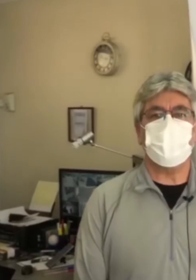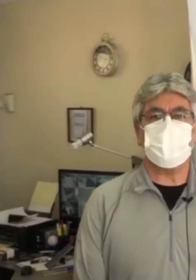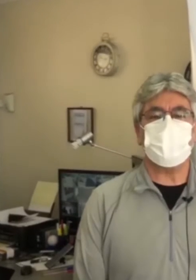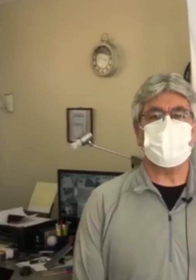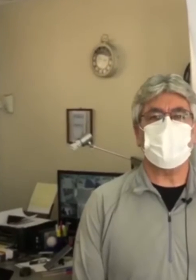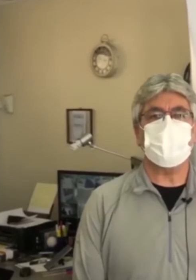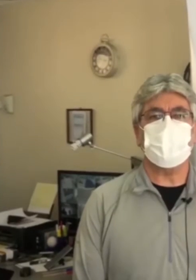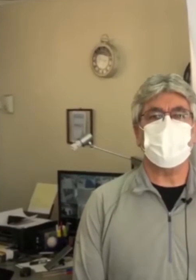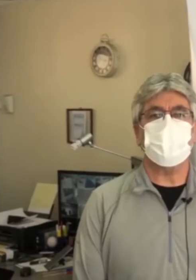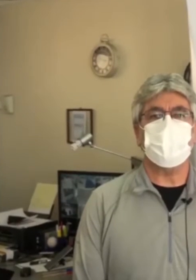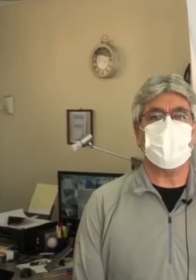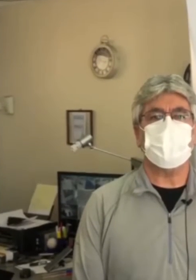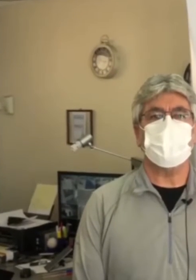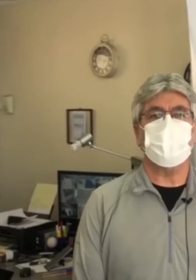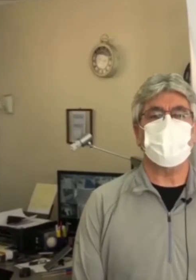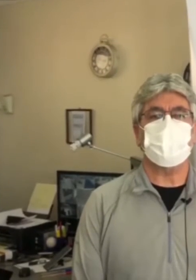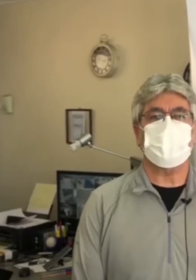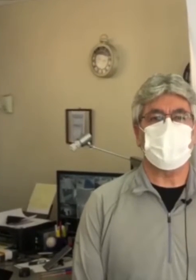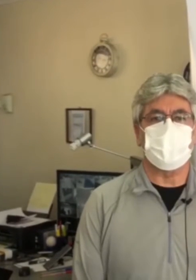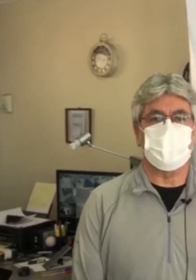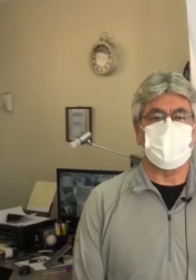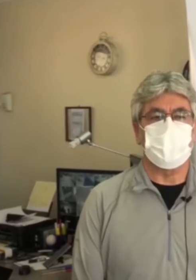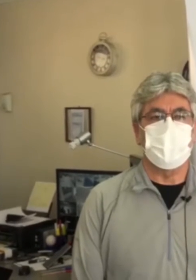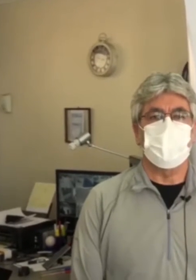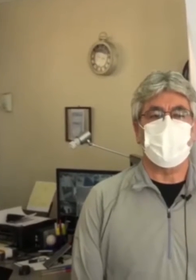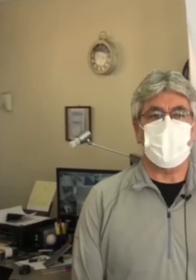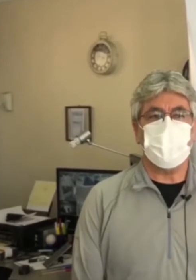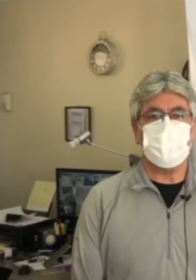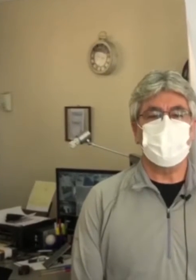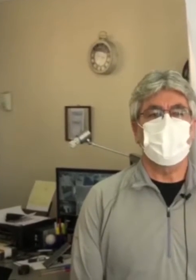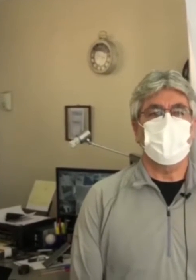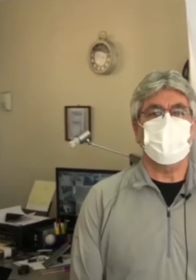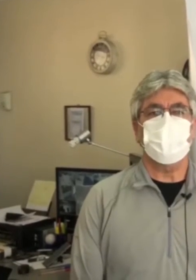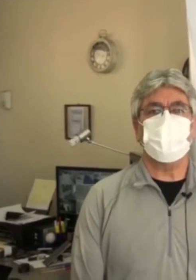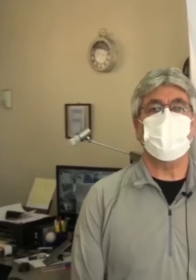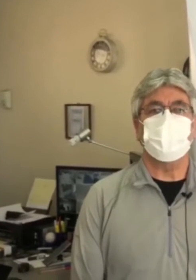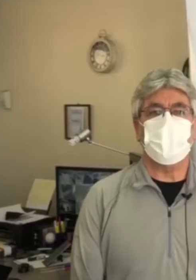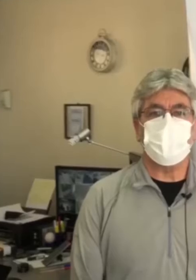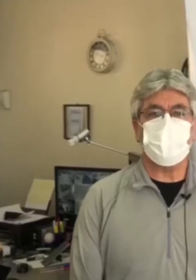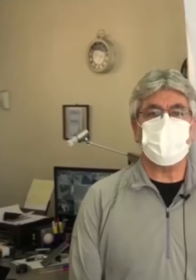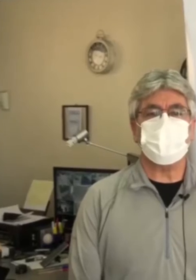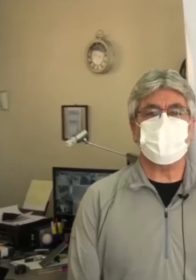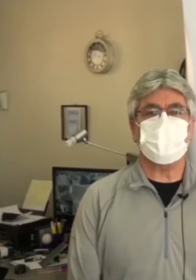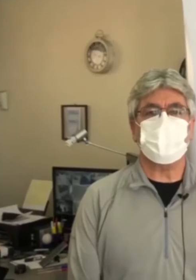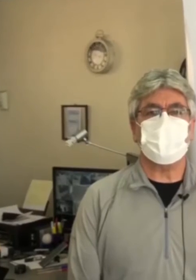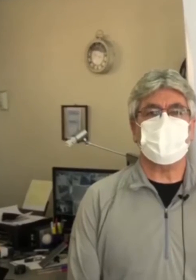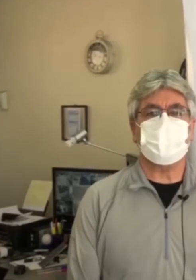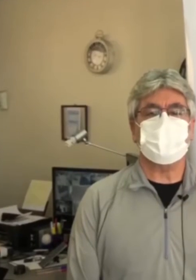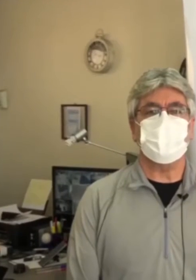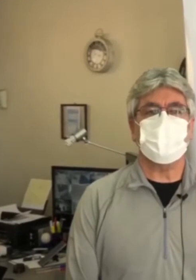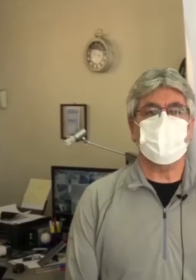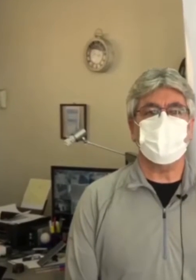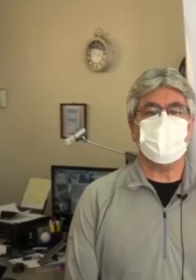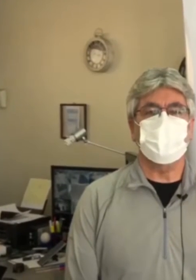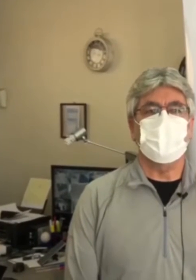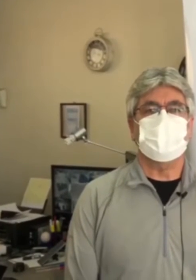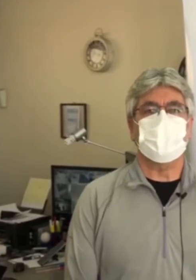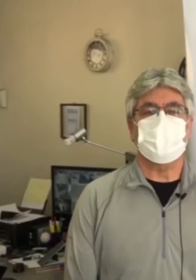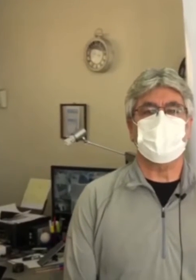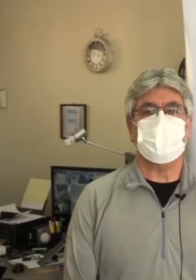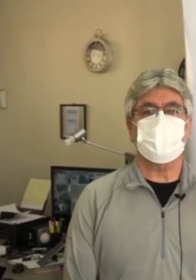el cuarto ya debe esperar el vehículo siguiente. Para ello, hemos puesto en valor nuestro sector del taxi